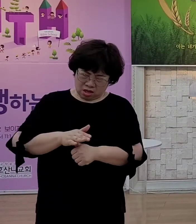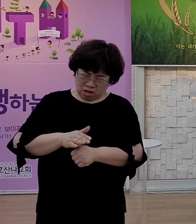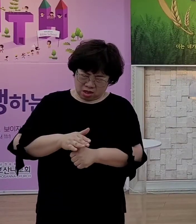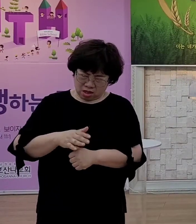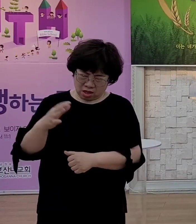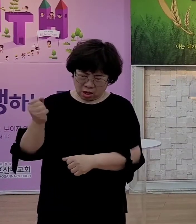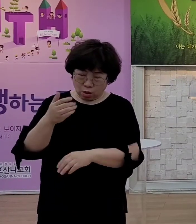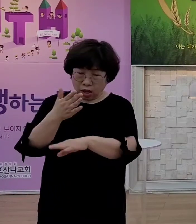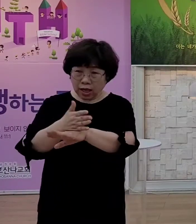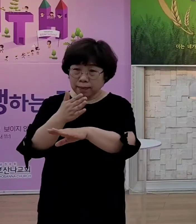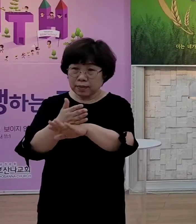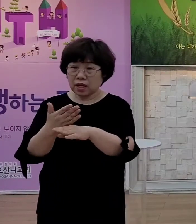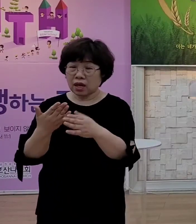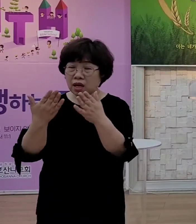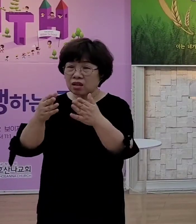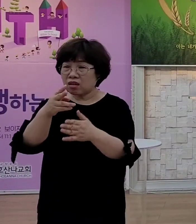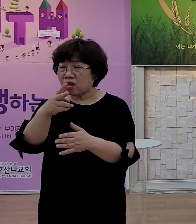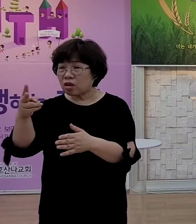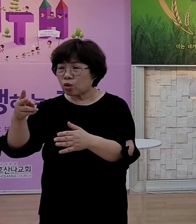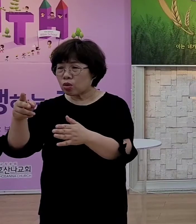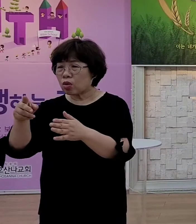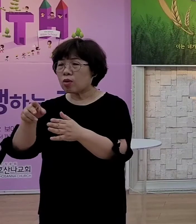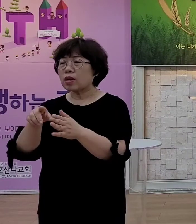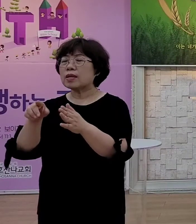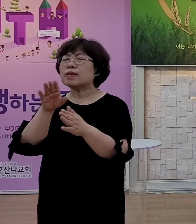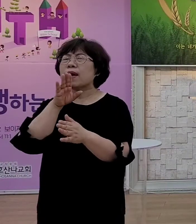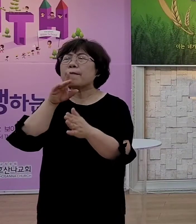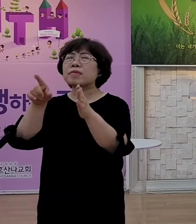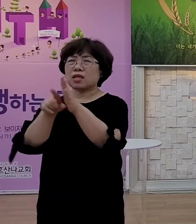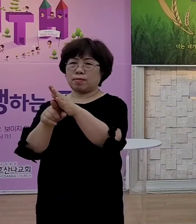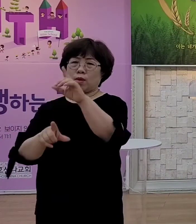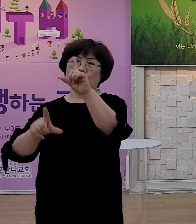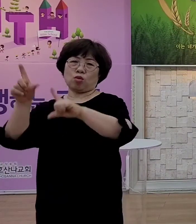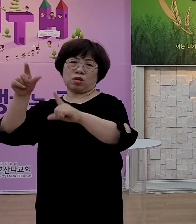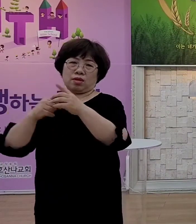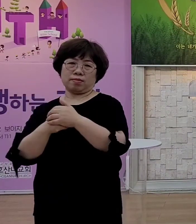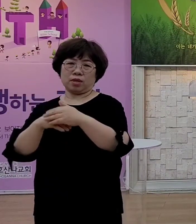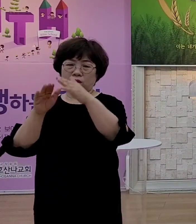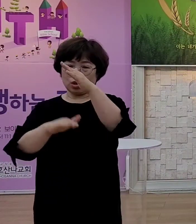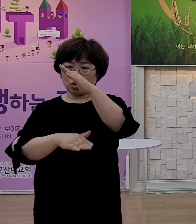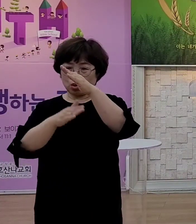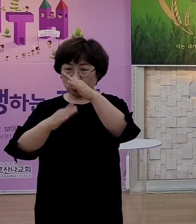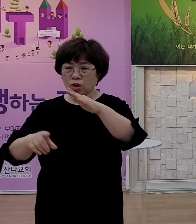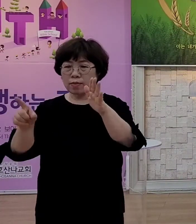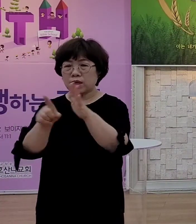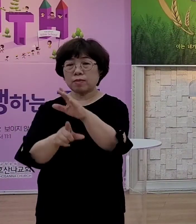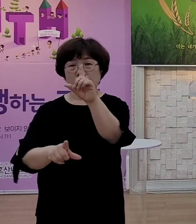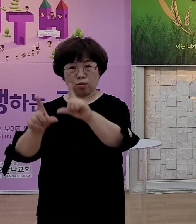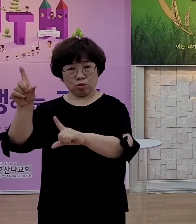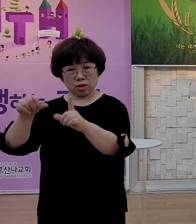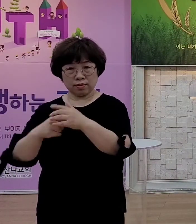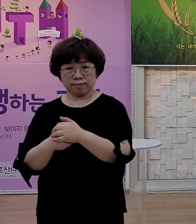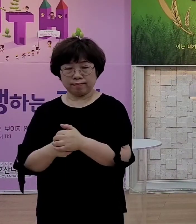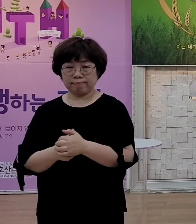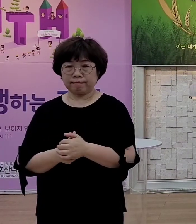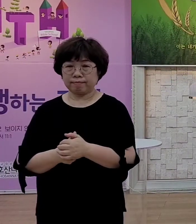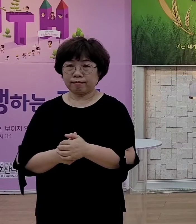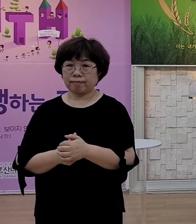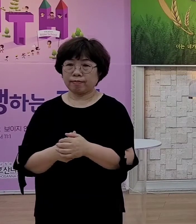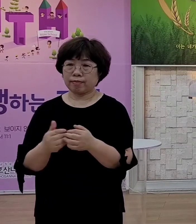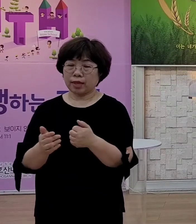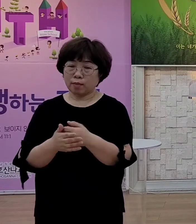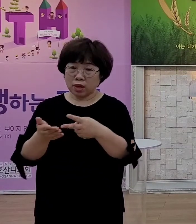감사할 수 있는 이 믿음이 진짜 온전한 믿음 아니겠습니까? 이게 성도가 가져야 할 믿음이라는 것이죠. 여러분, 그래서 우리가